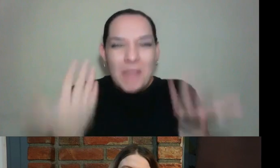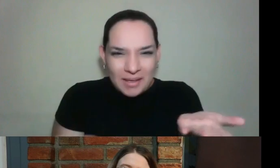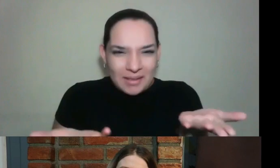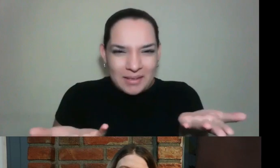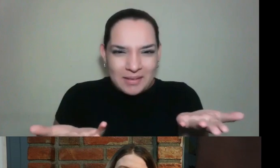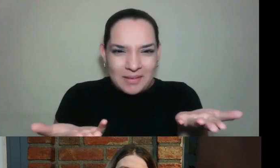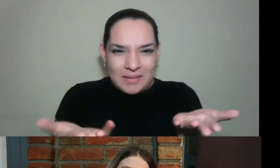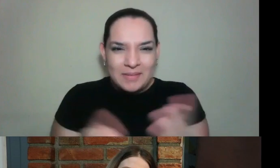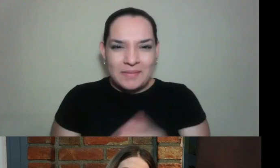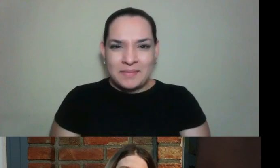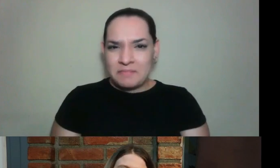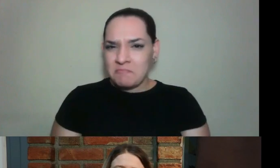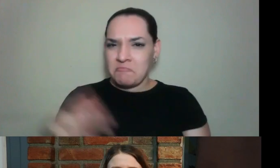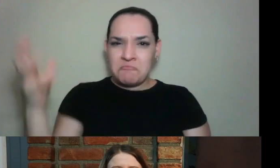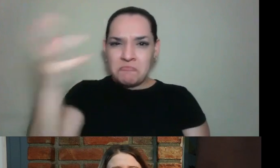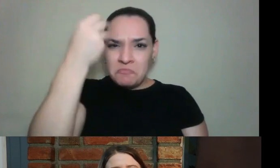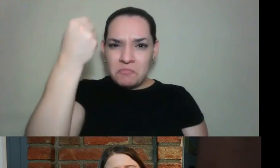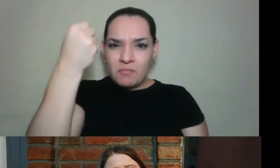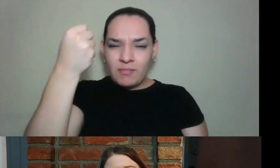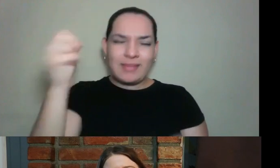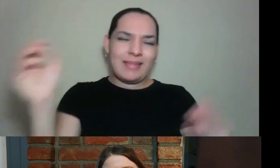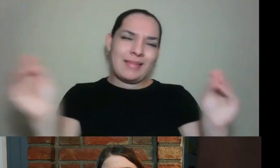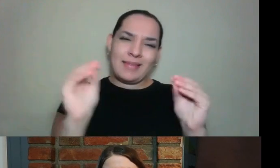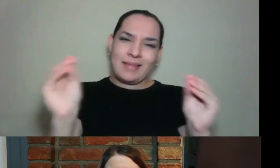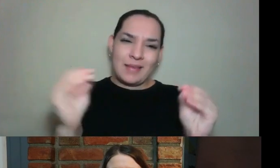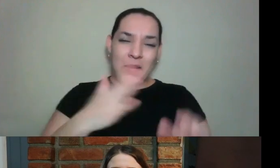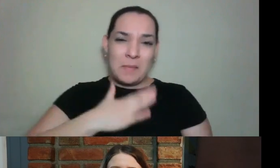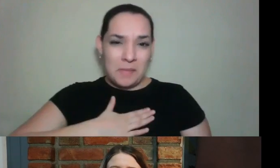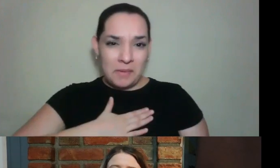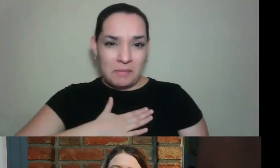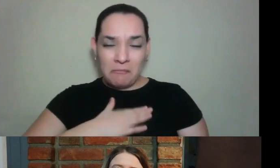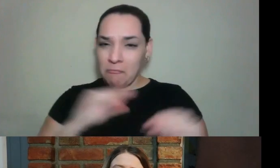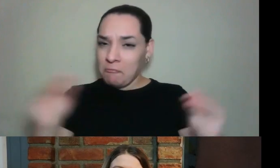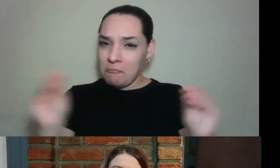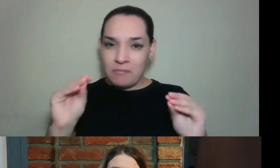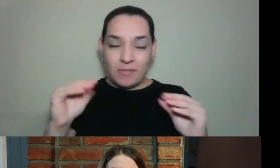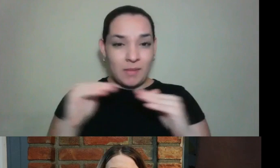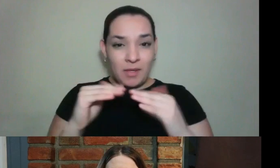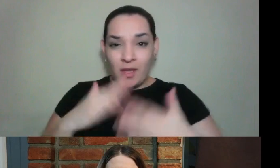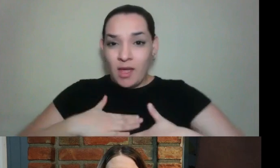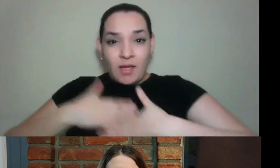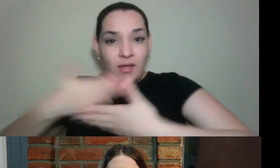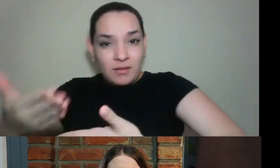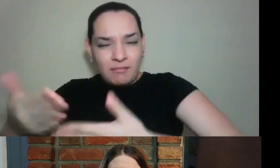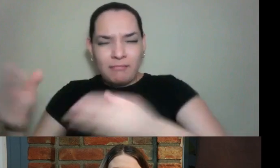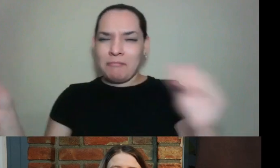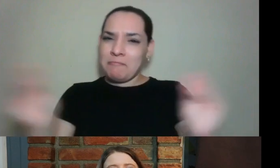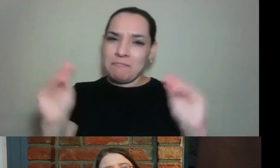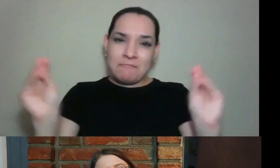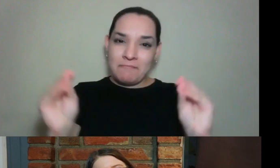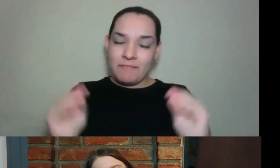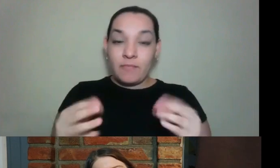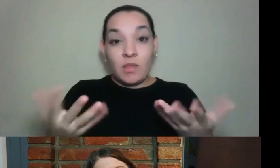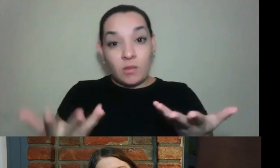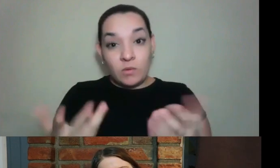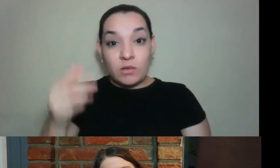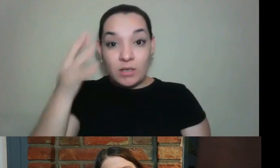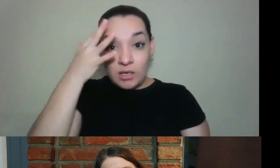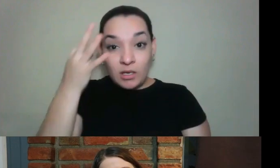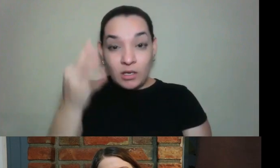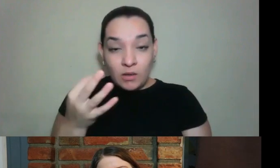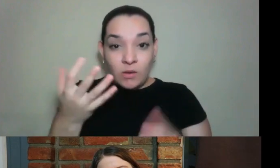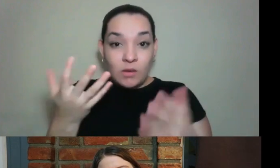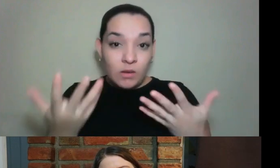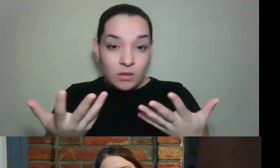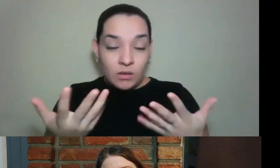Pero ¿qué hubiese logrado con esto? No hubiese logrado nada conmigo ni con los demás. Creo que cuando